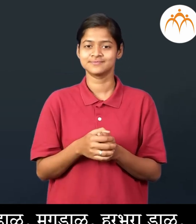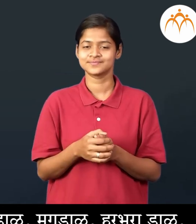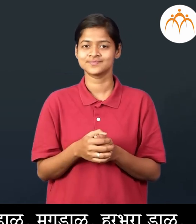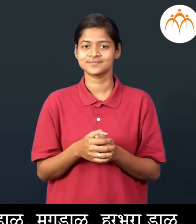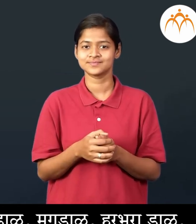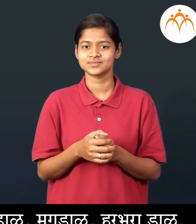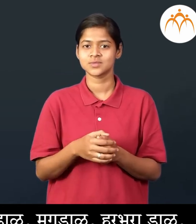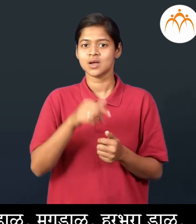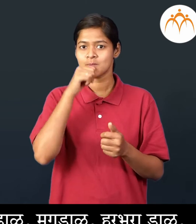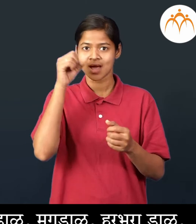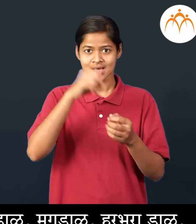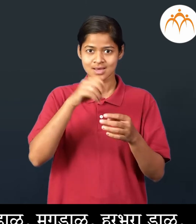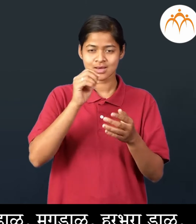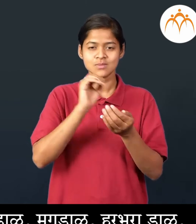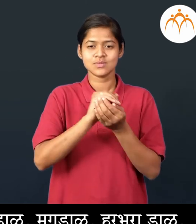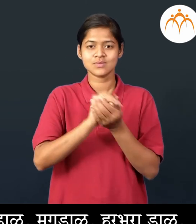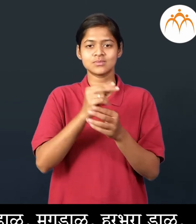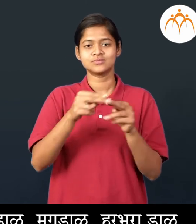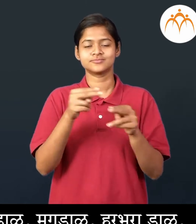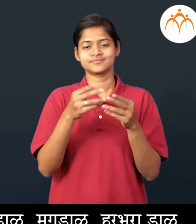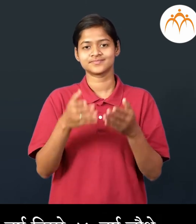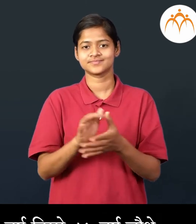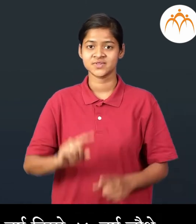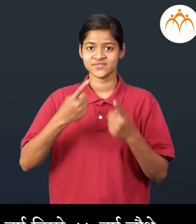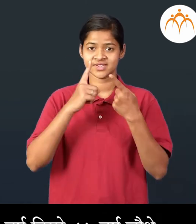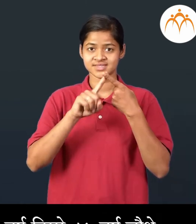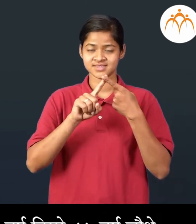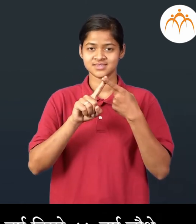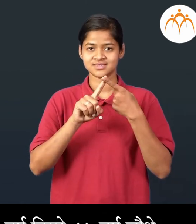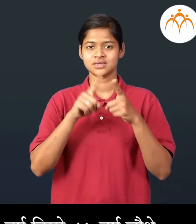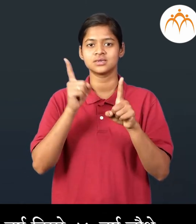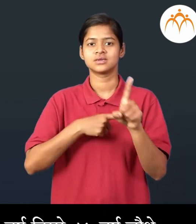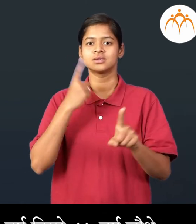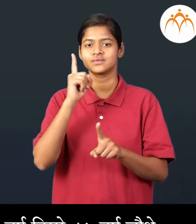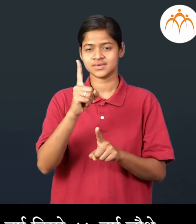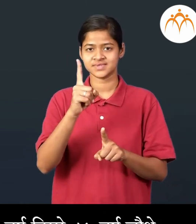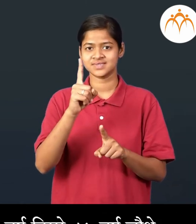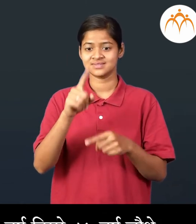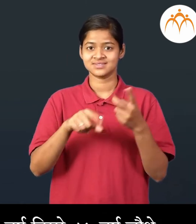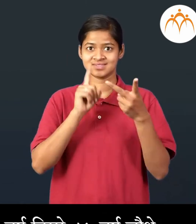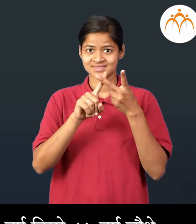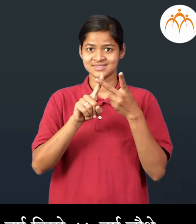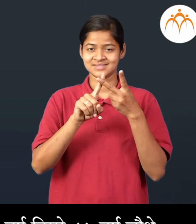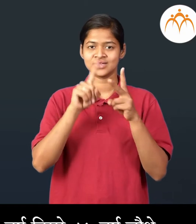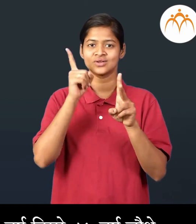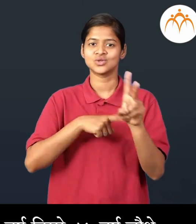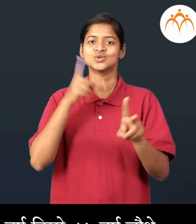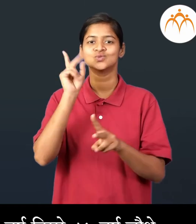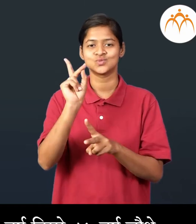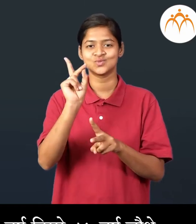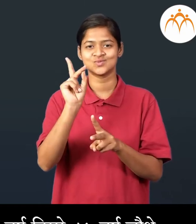हरभराडाल, मटकी, मूग एक, वर्ष पहीले दोन,